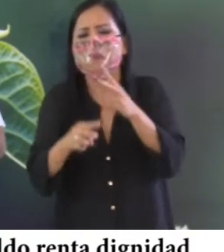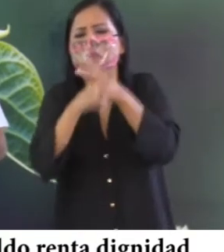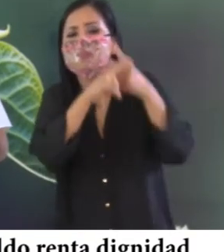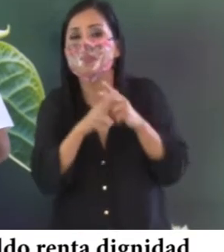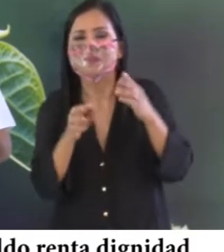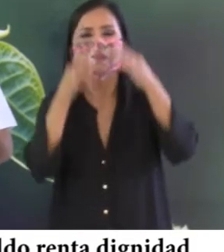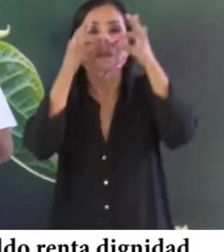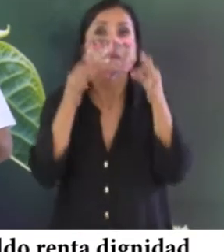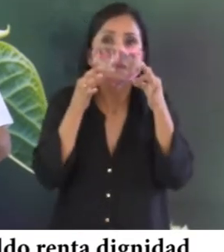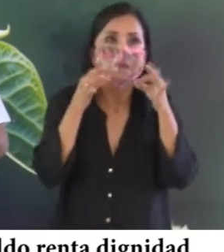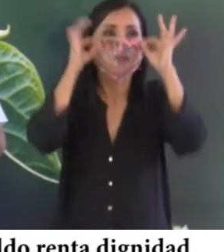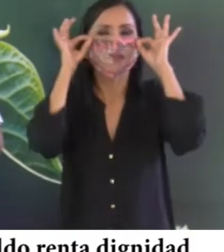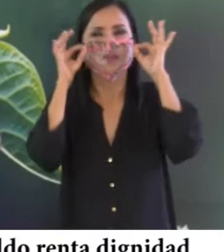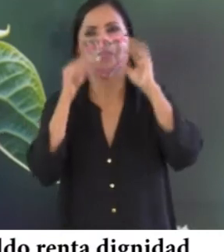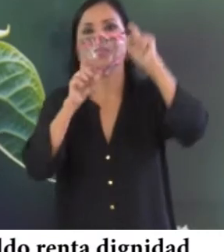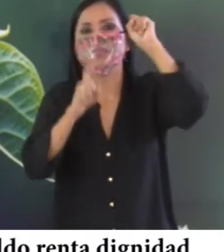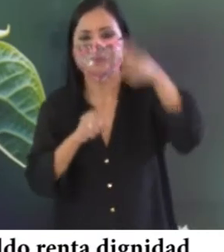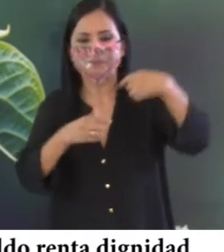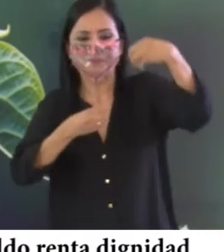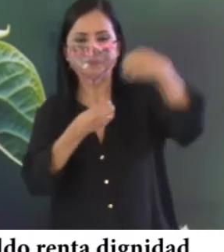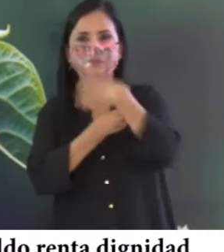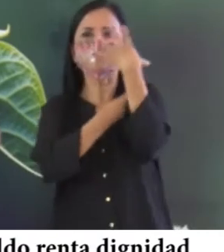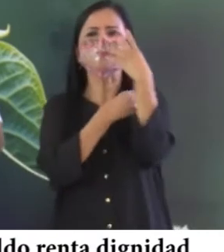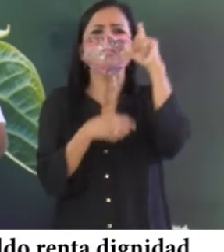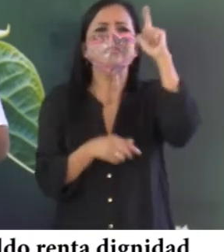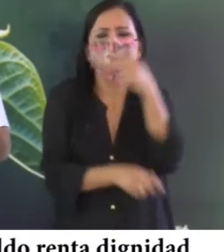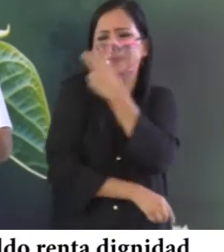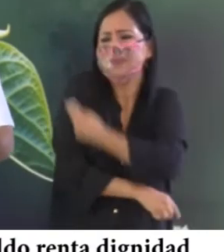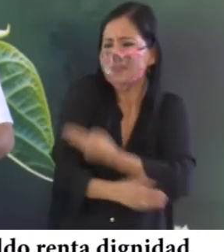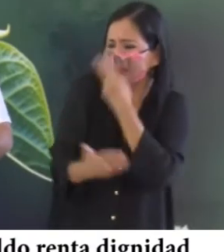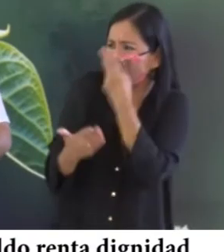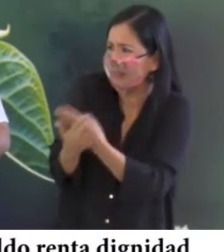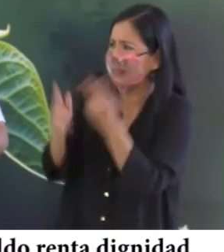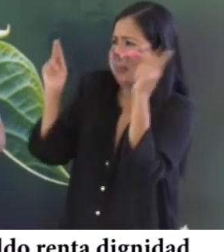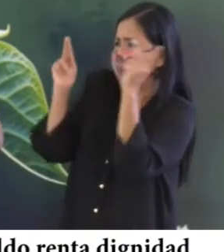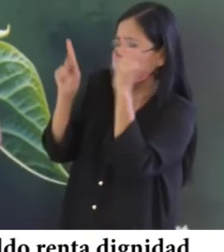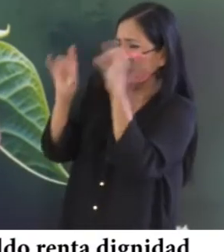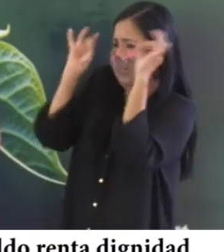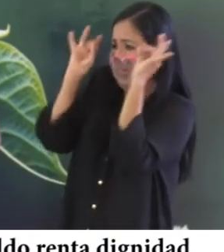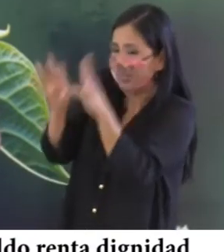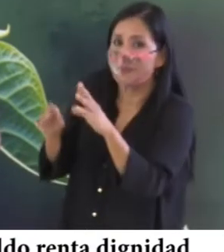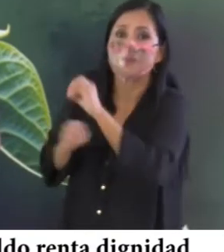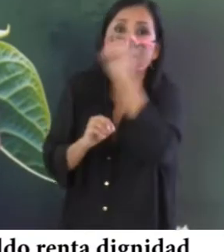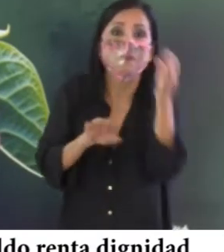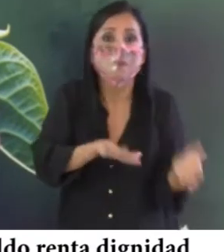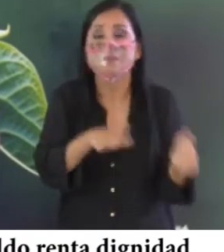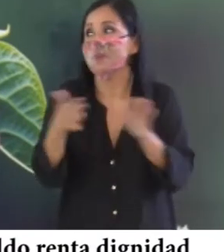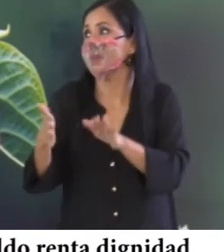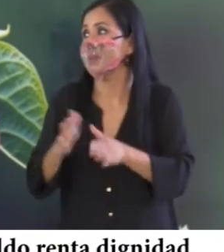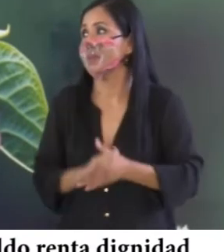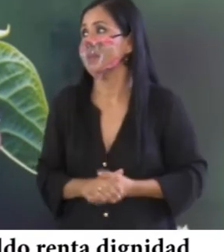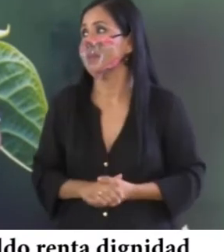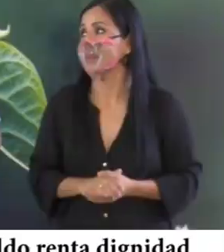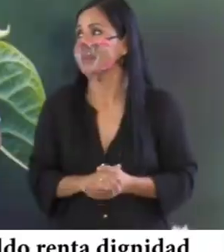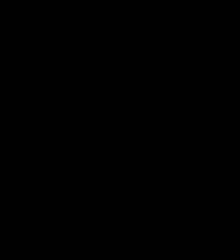lograr que ellos tengan que estar buscando terapia intensiva y de repente perdiendo la vida.